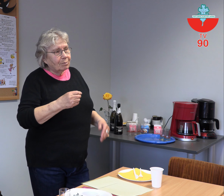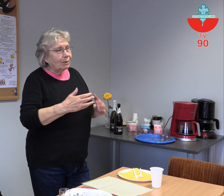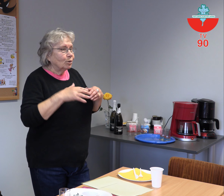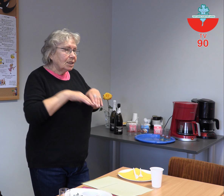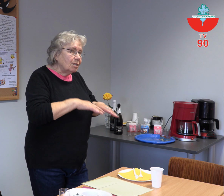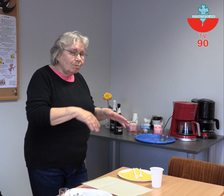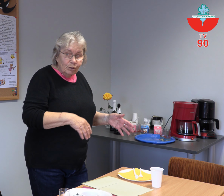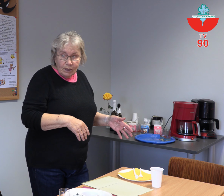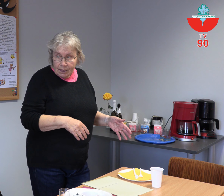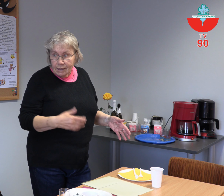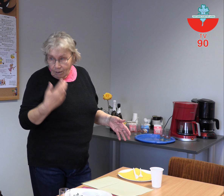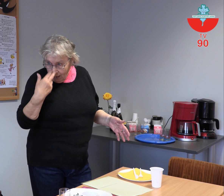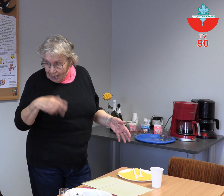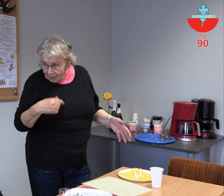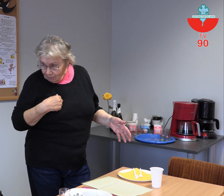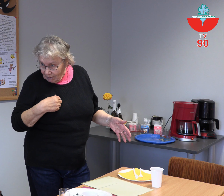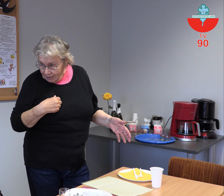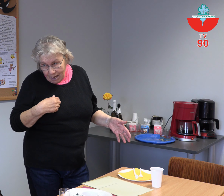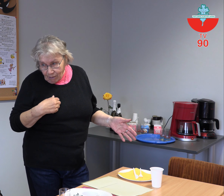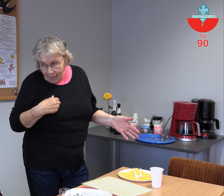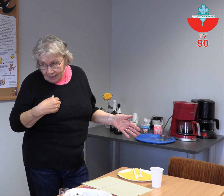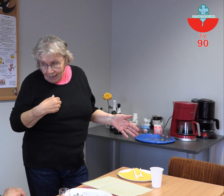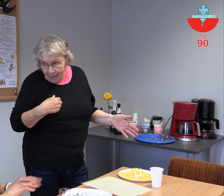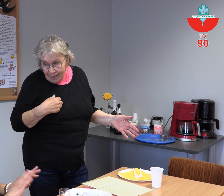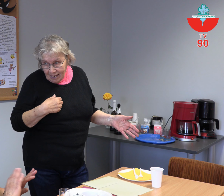vaimu tõmbruses. Mäletad mind, ei mäleta.